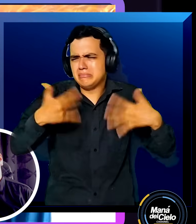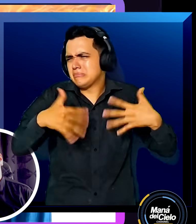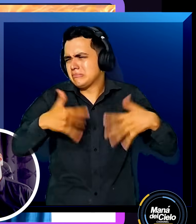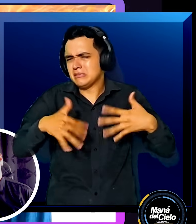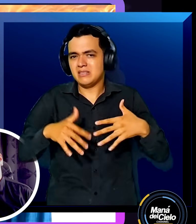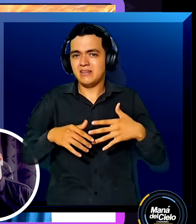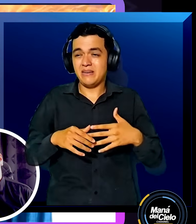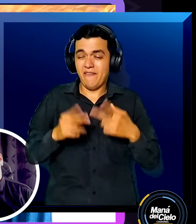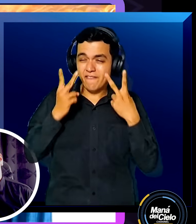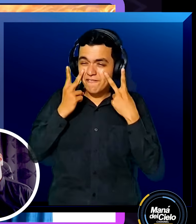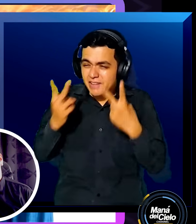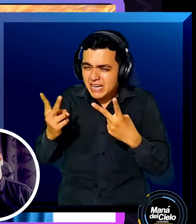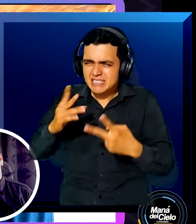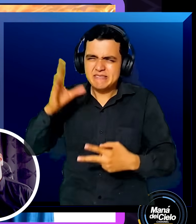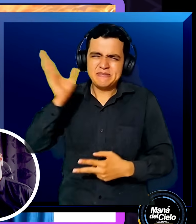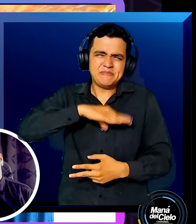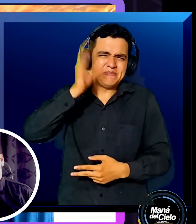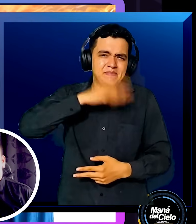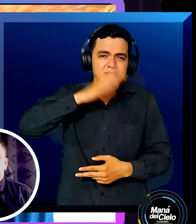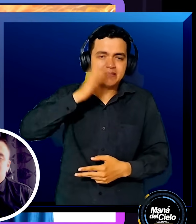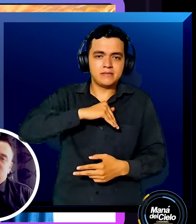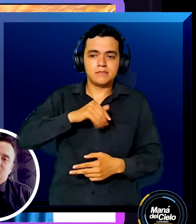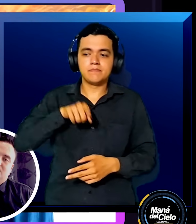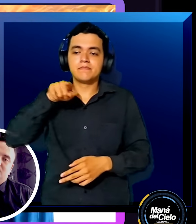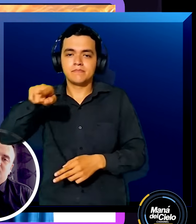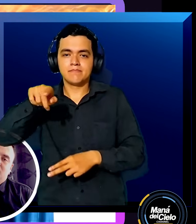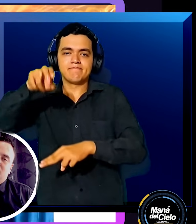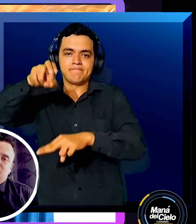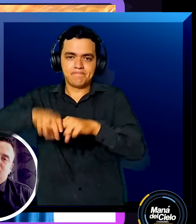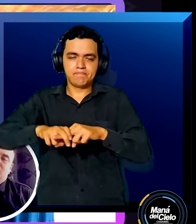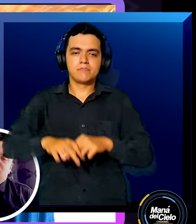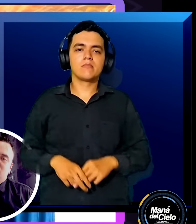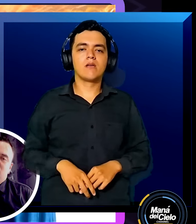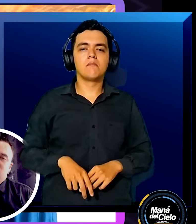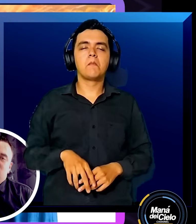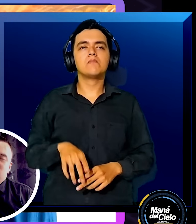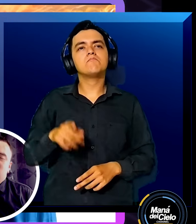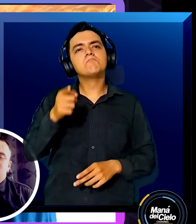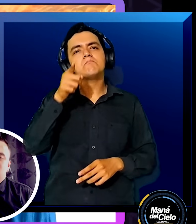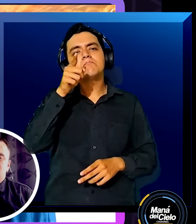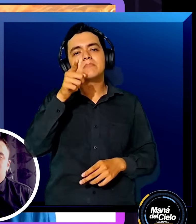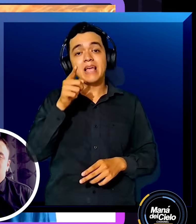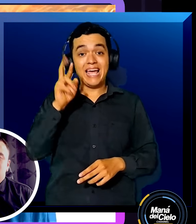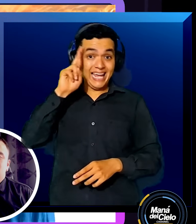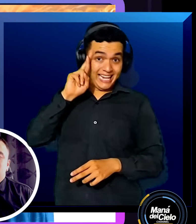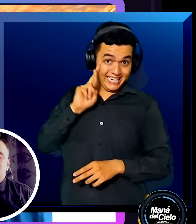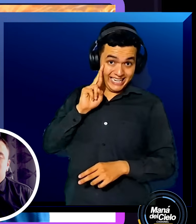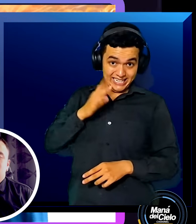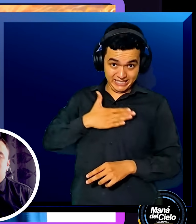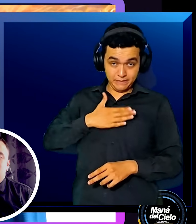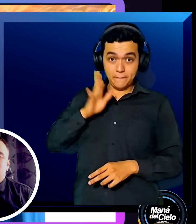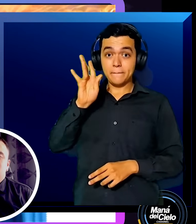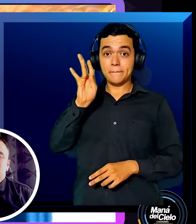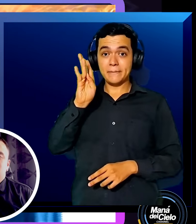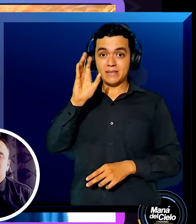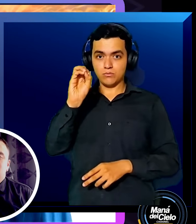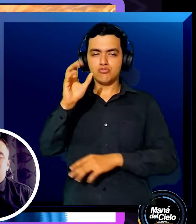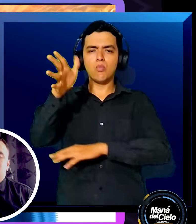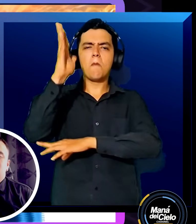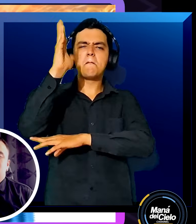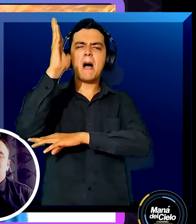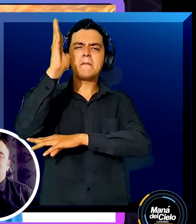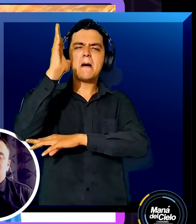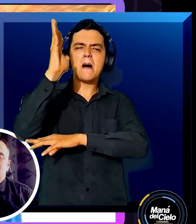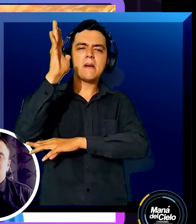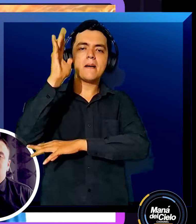de interceder. ¿Por qué? Porque cuando Él dice clama a mí, no dice ora a mí. Clamar es más profundo, clamar